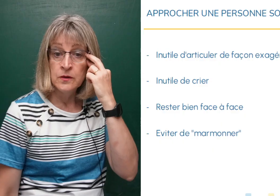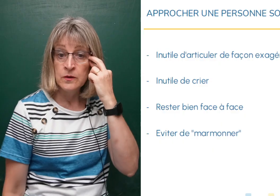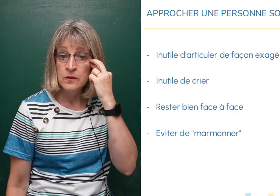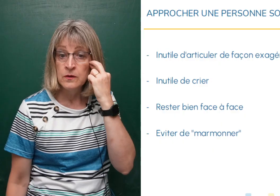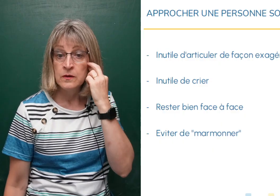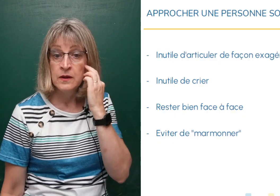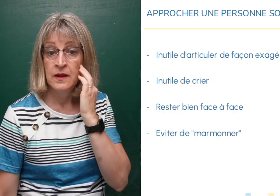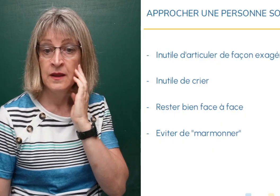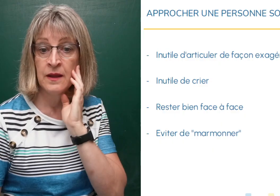Euh,